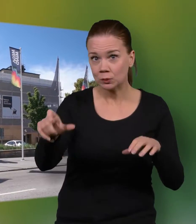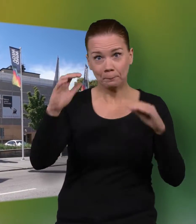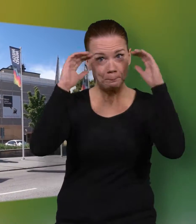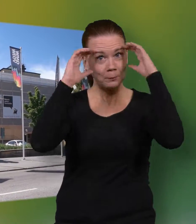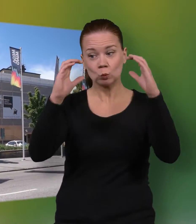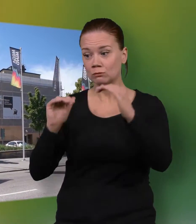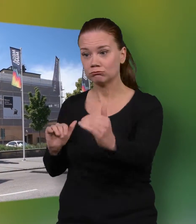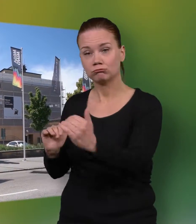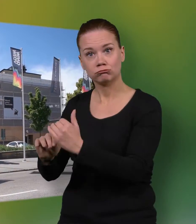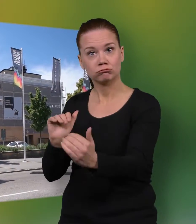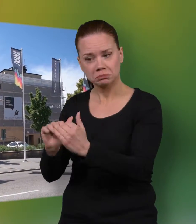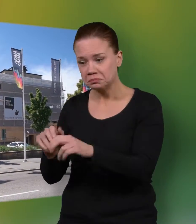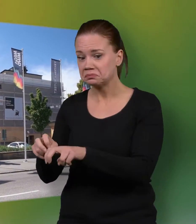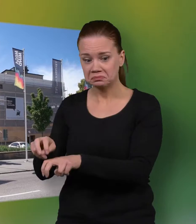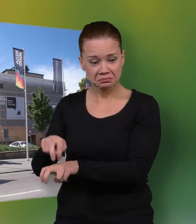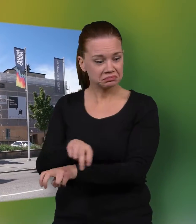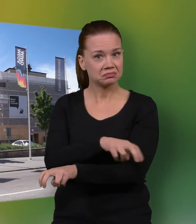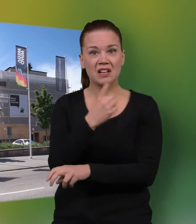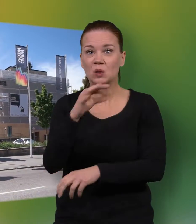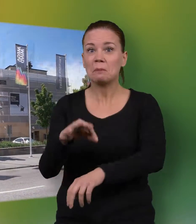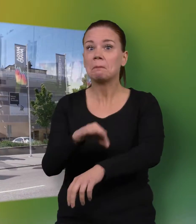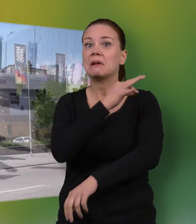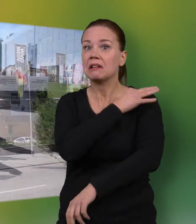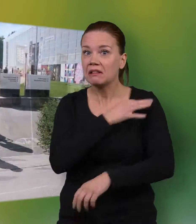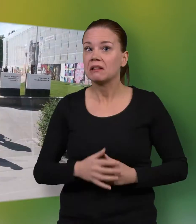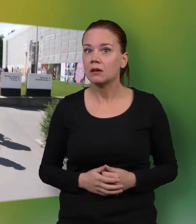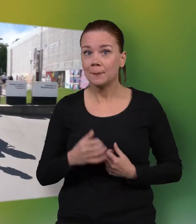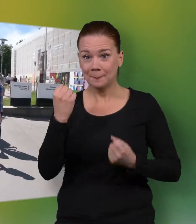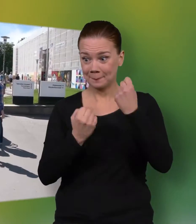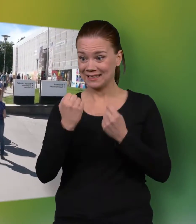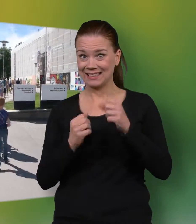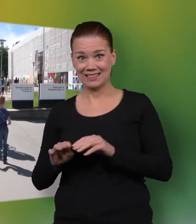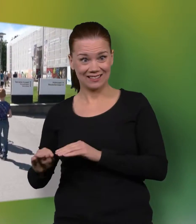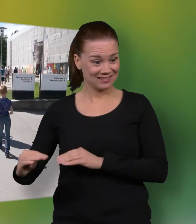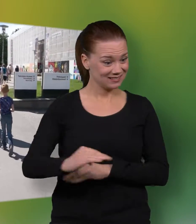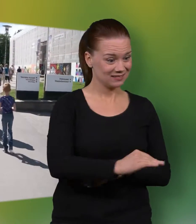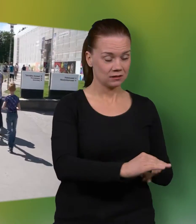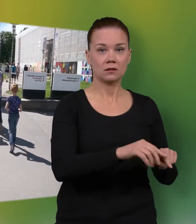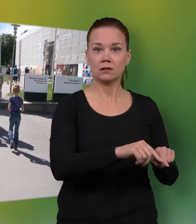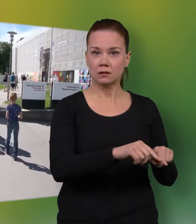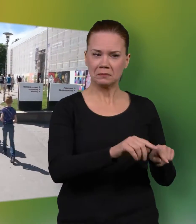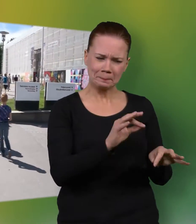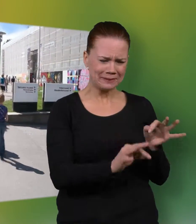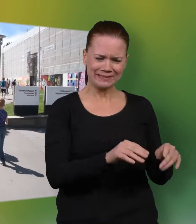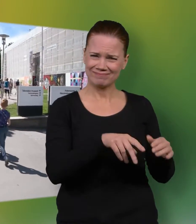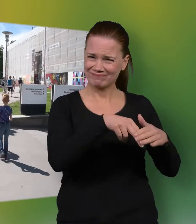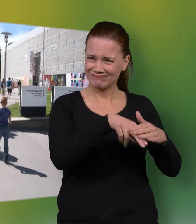stannar på vägen precis utanför museet. Bara 100 meter från hållplatsen till entrén. Om du åker bil kan du bli avsläppt